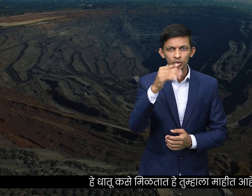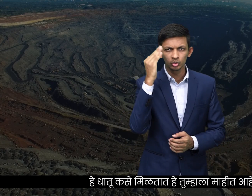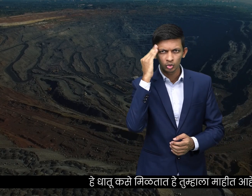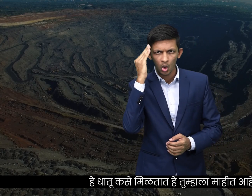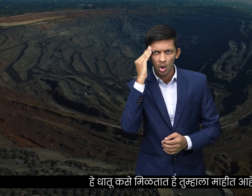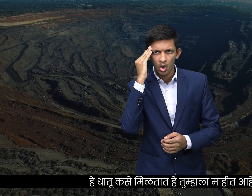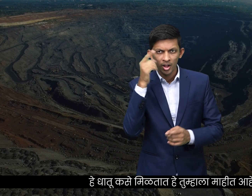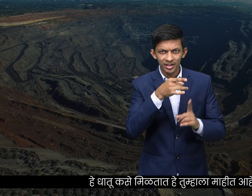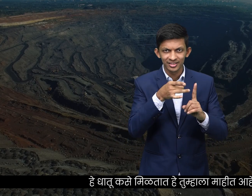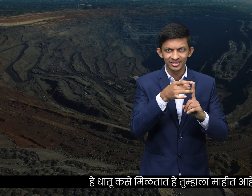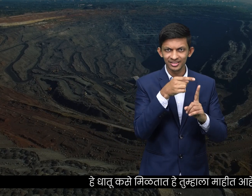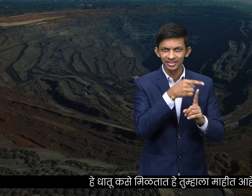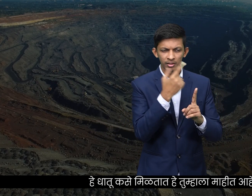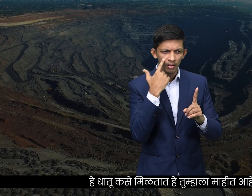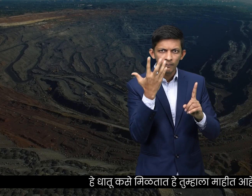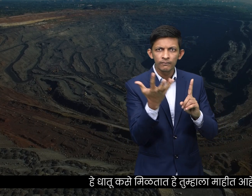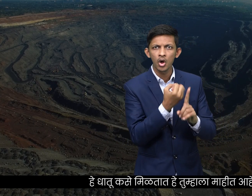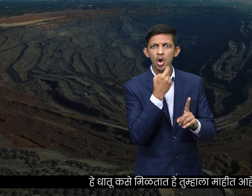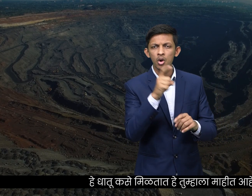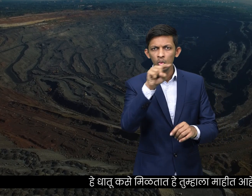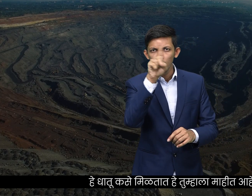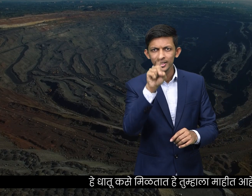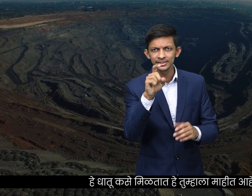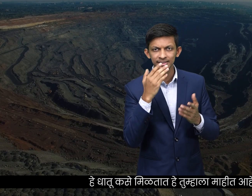हे धातू कसे मिळतात हे तुम्हाला माहिती आहे का?